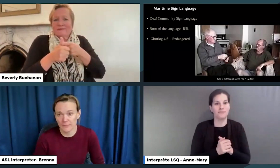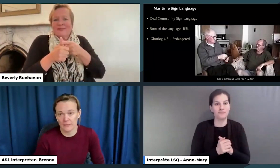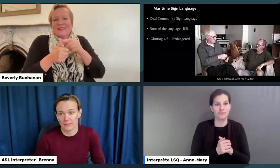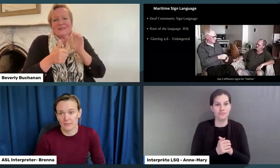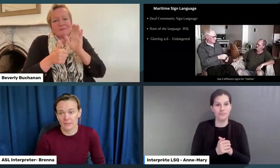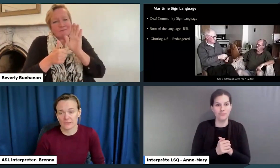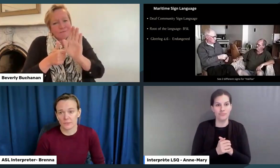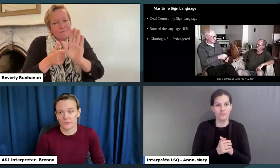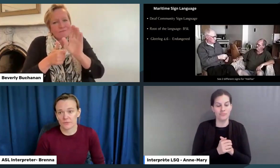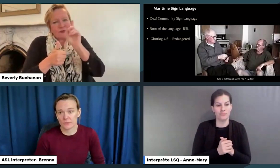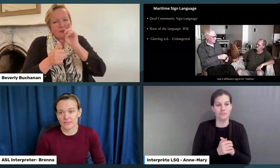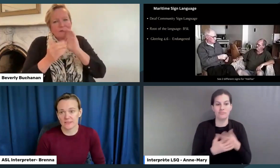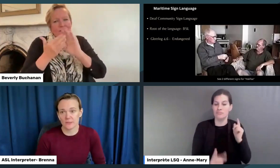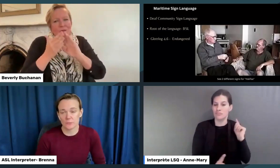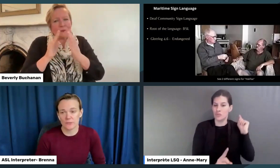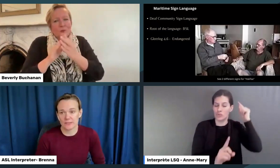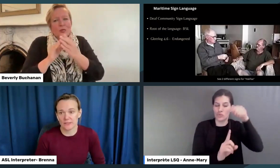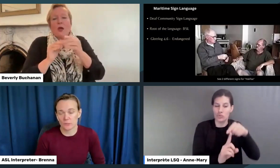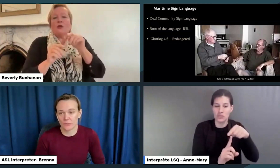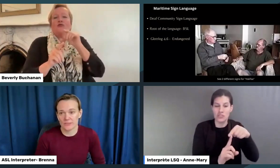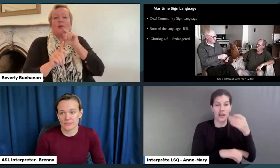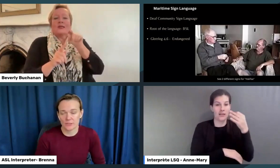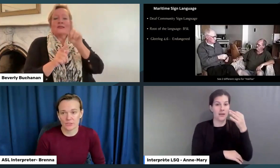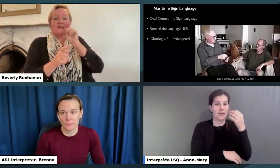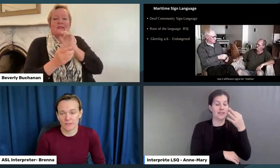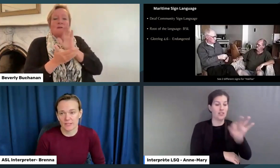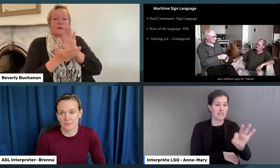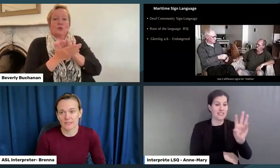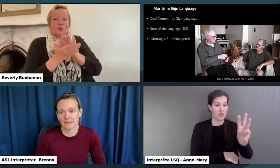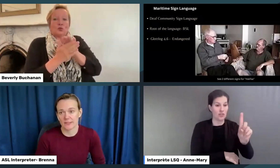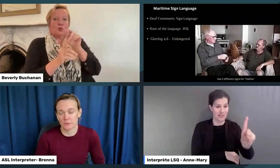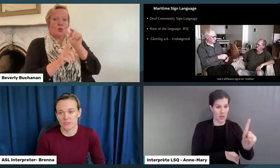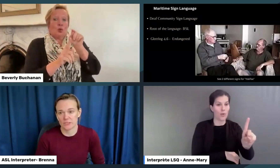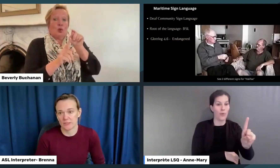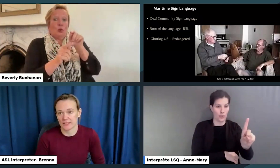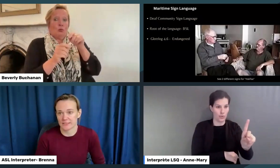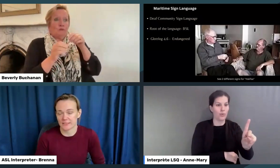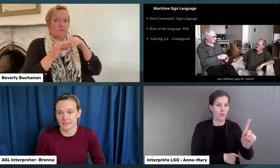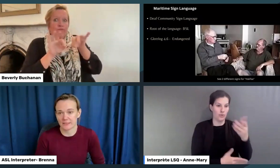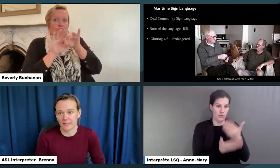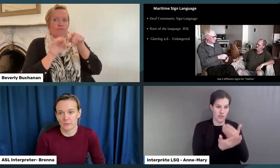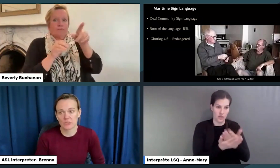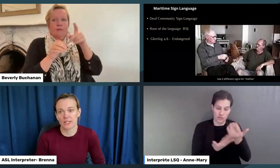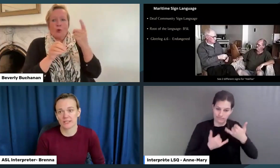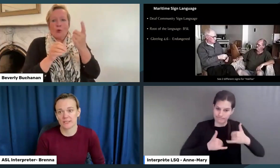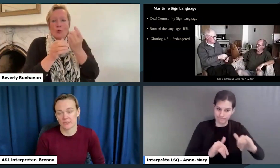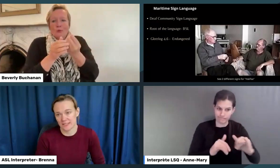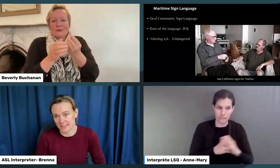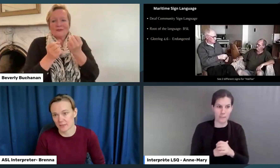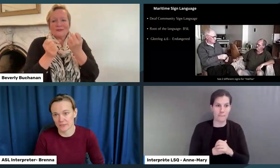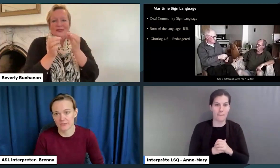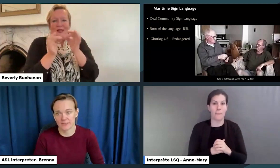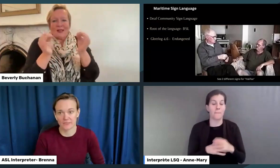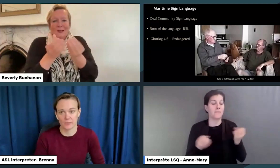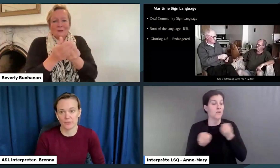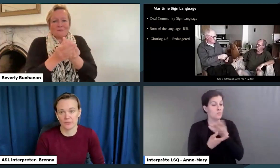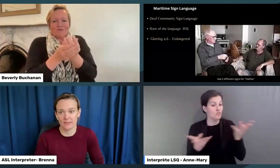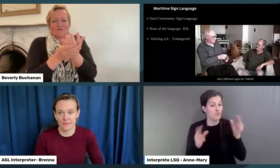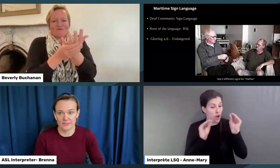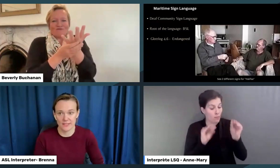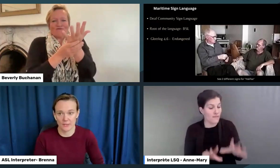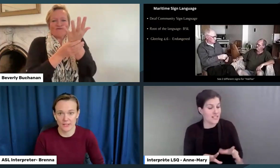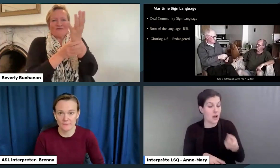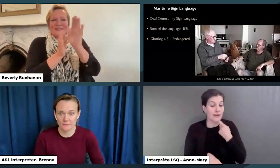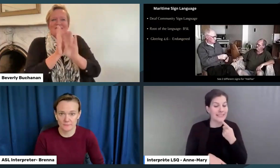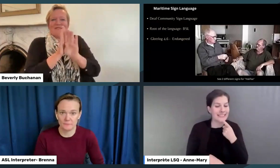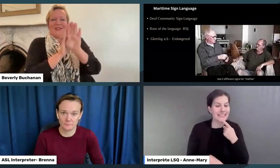La raison que nous faisons une recherche sur la langue des signes des maritimes, c'est une langue qui est essentielle à la communauté des